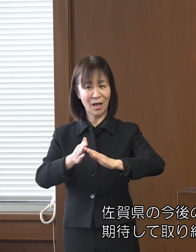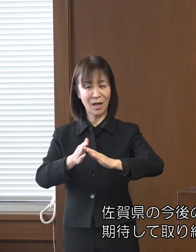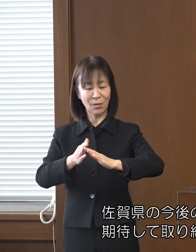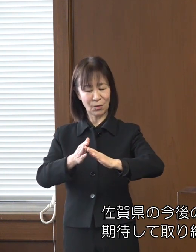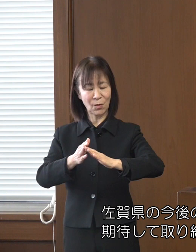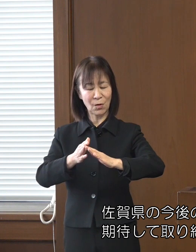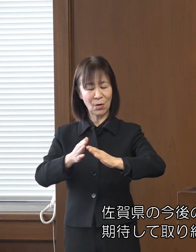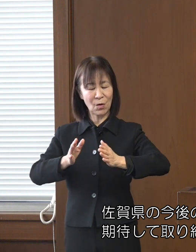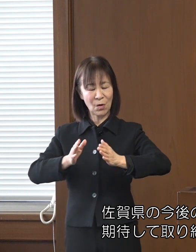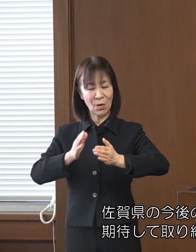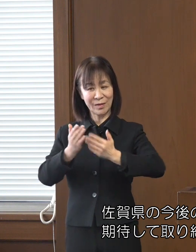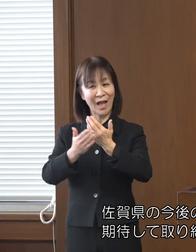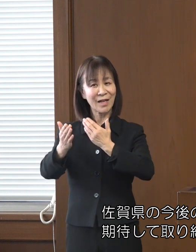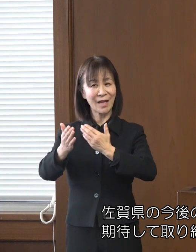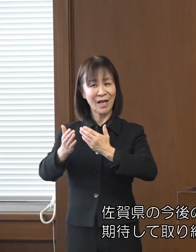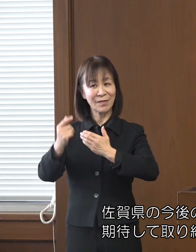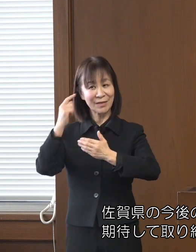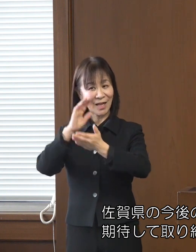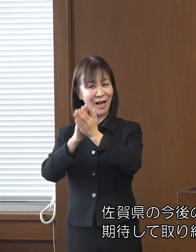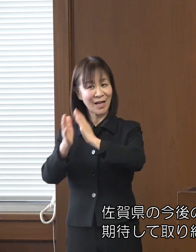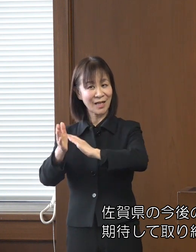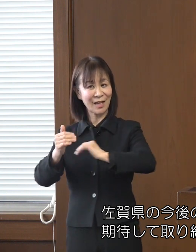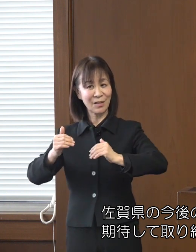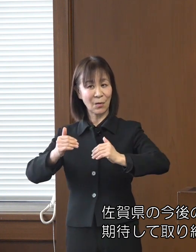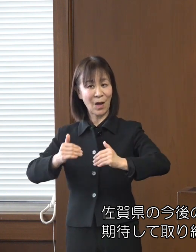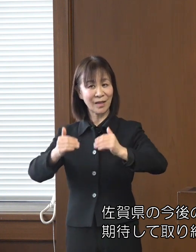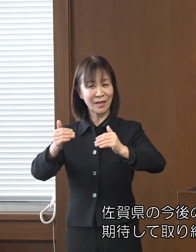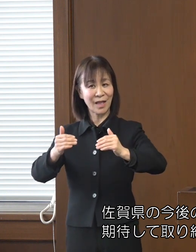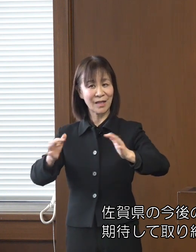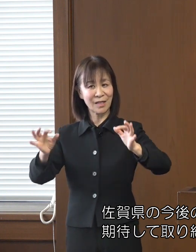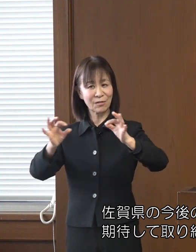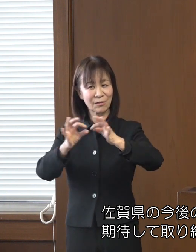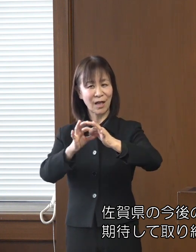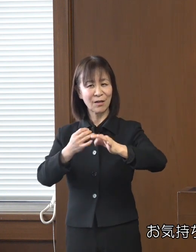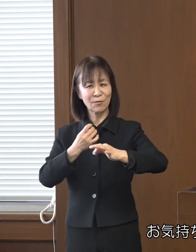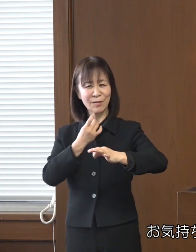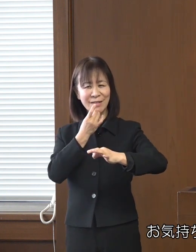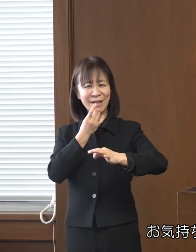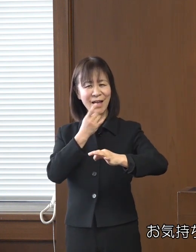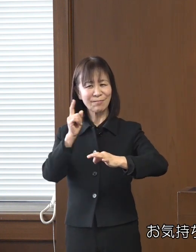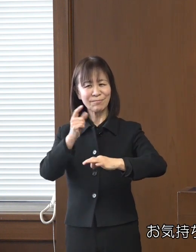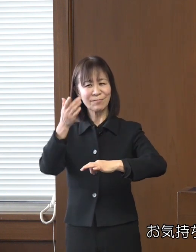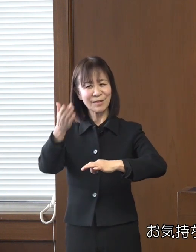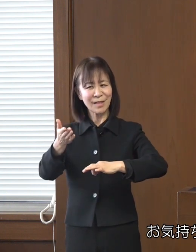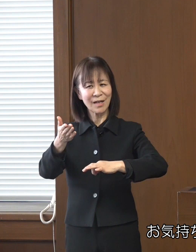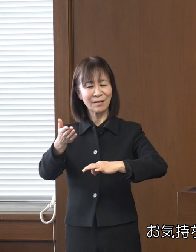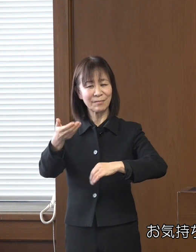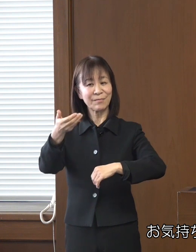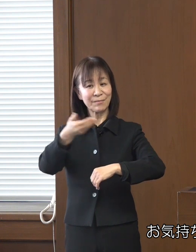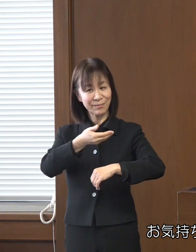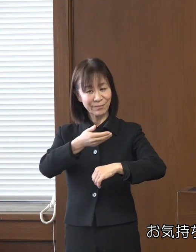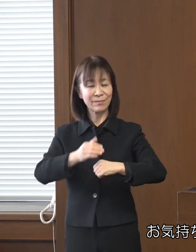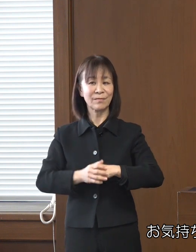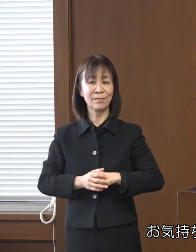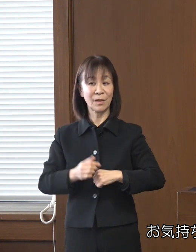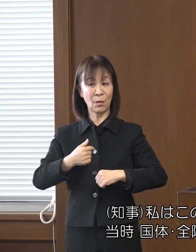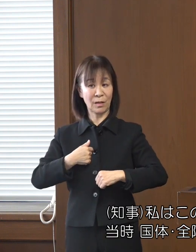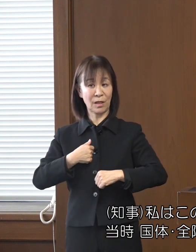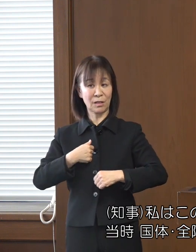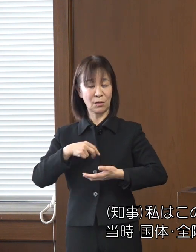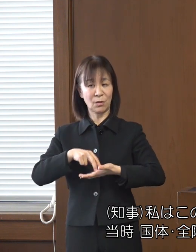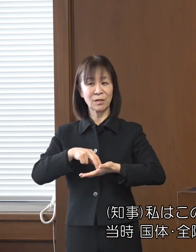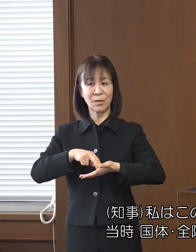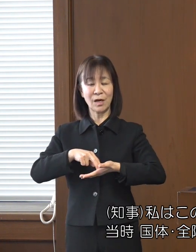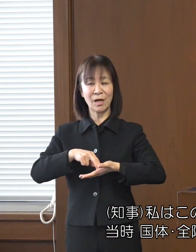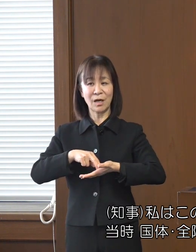県の今後の発展にどうつながることを期待して取り組んでいかれるか、お気持ちを お聞かせください。 私は